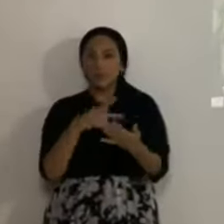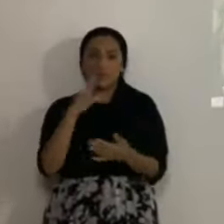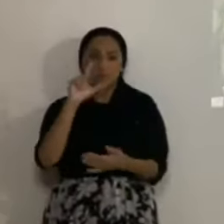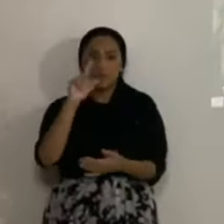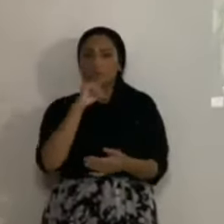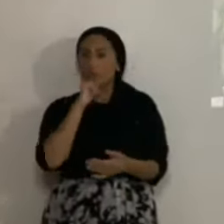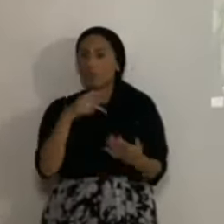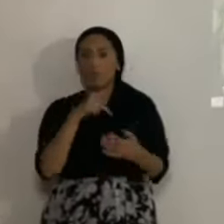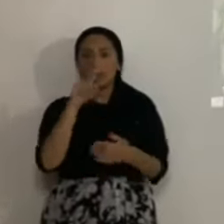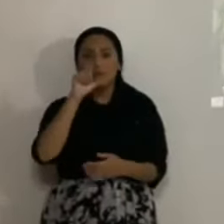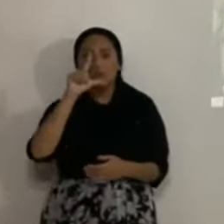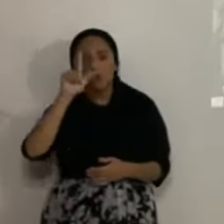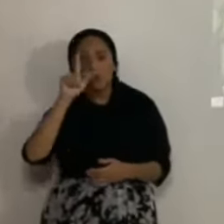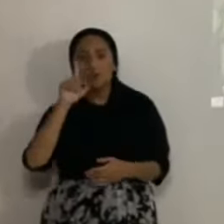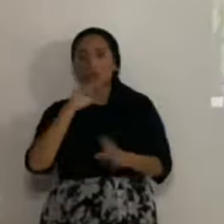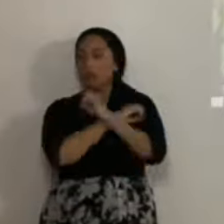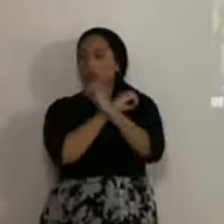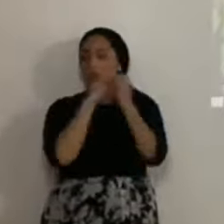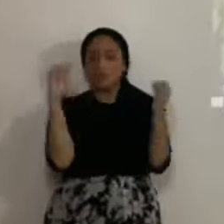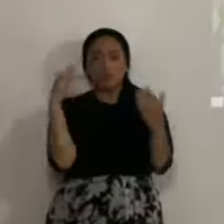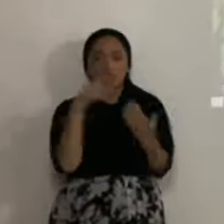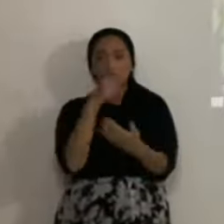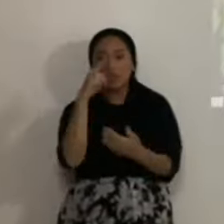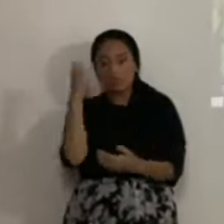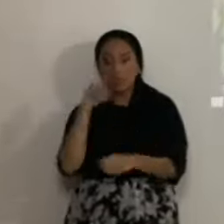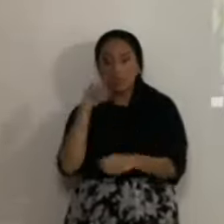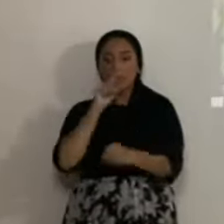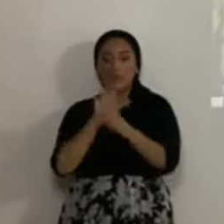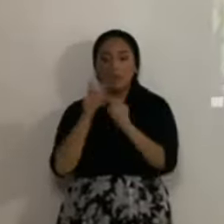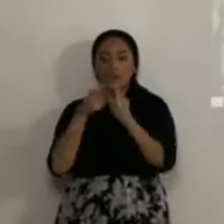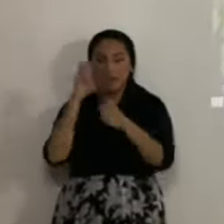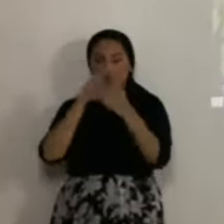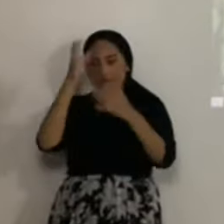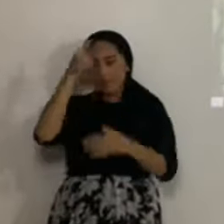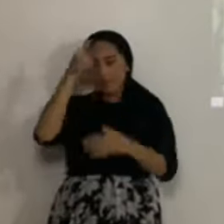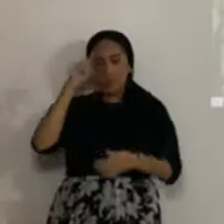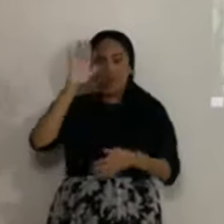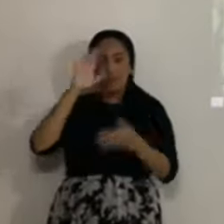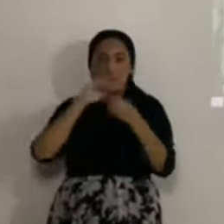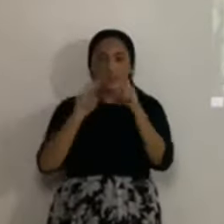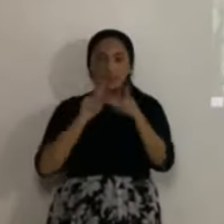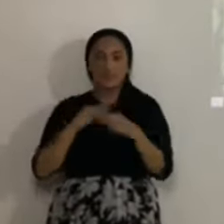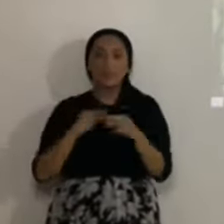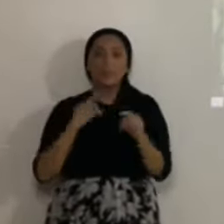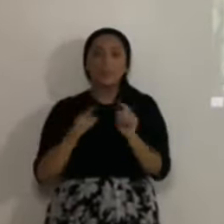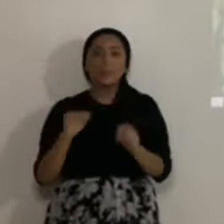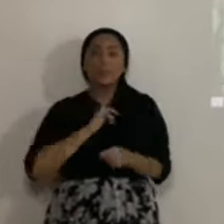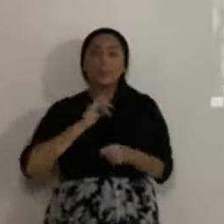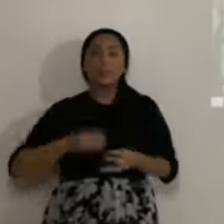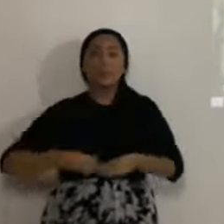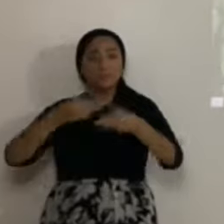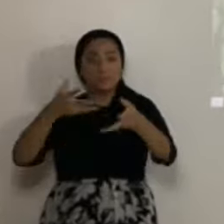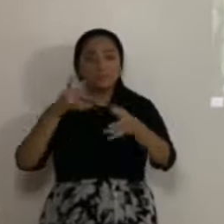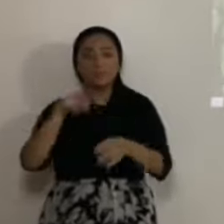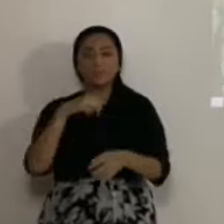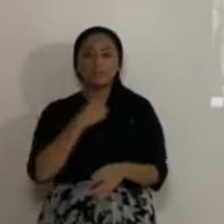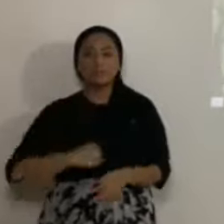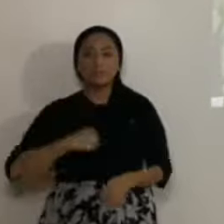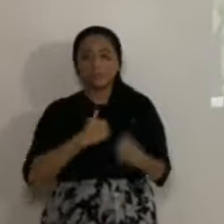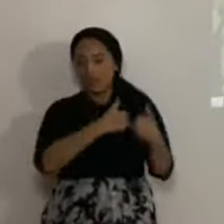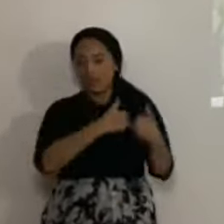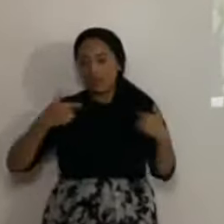ni el Salmo 121, ni ningún Salmo, porque son promesas del Eterno para su pueblo. Pero yo te recomiendo hacer arrepentimiento,